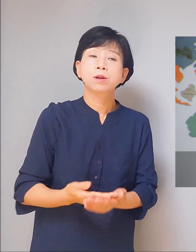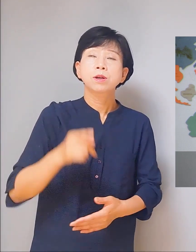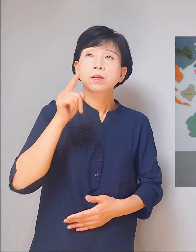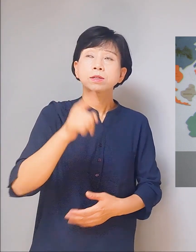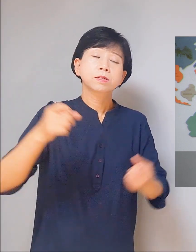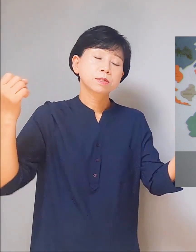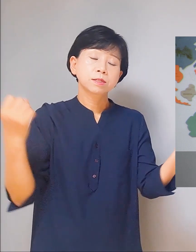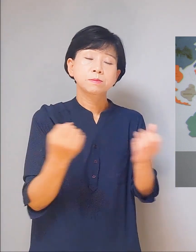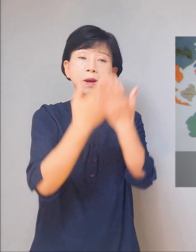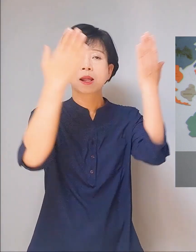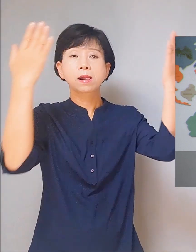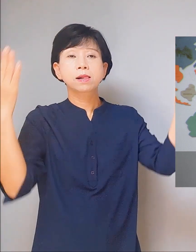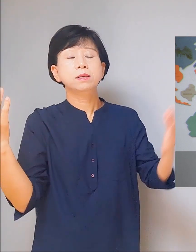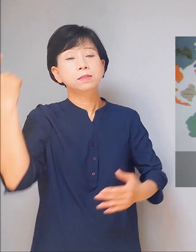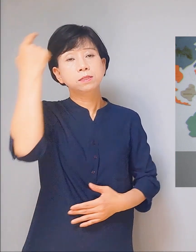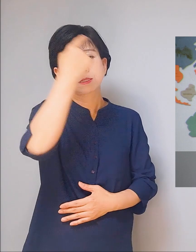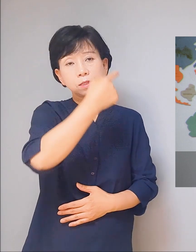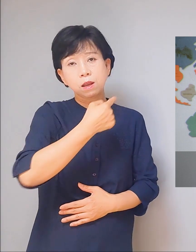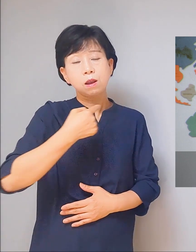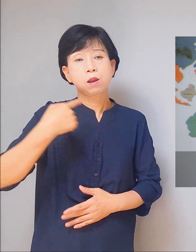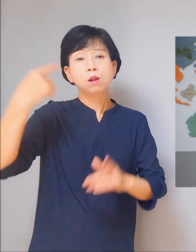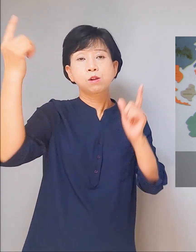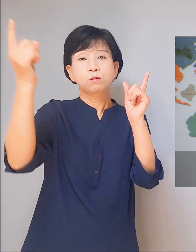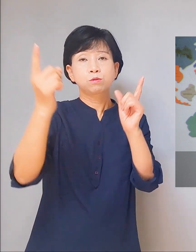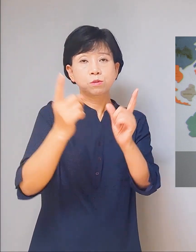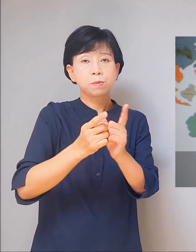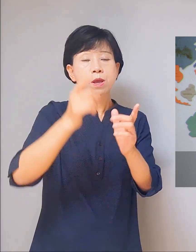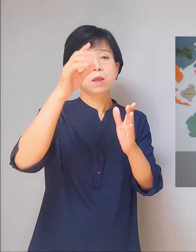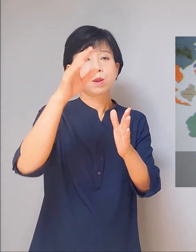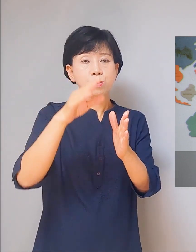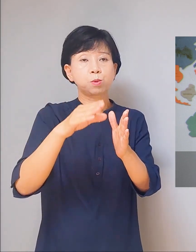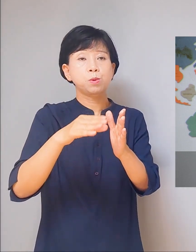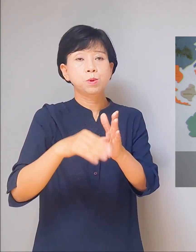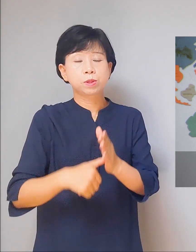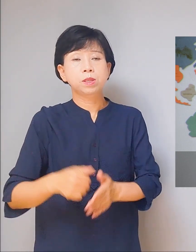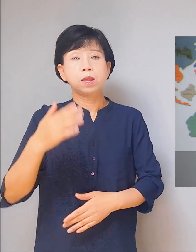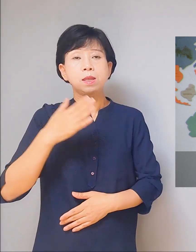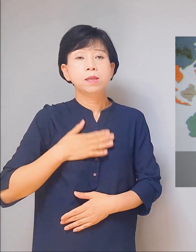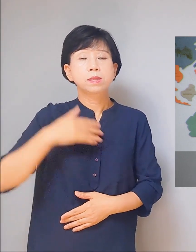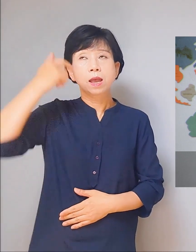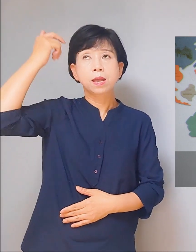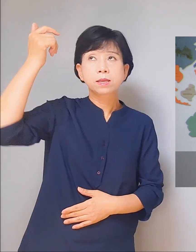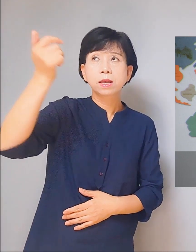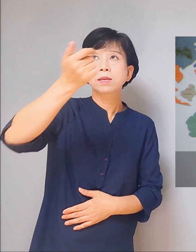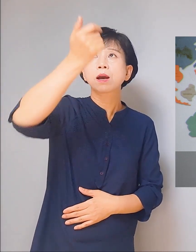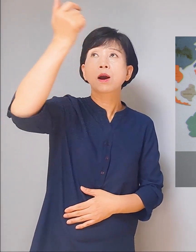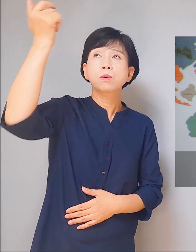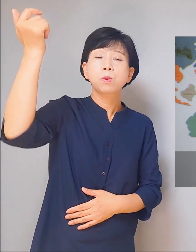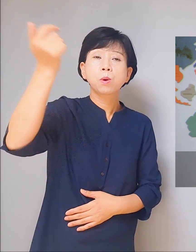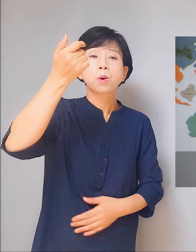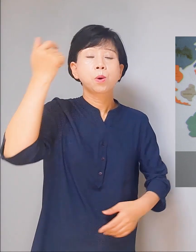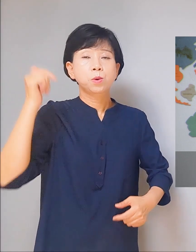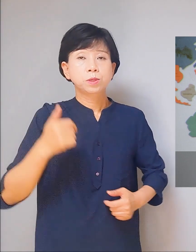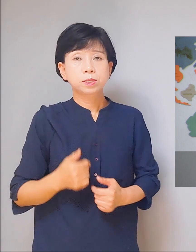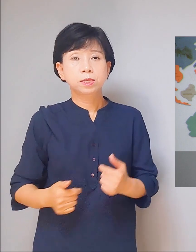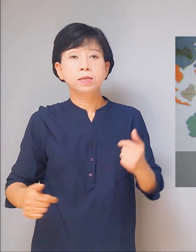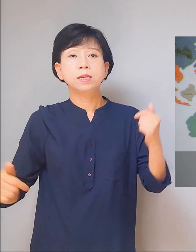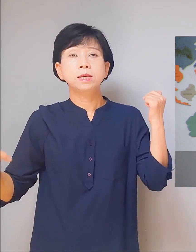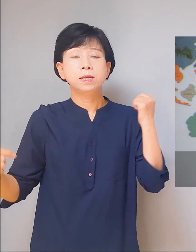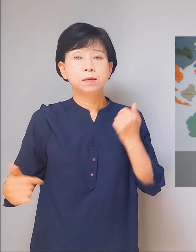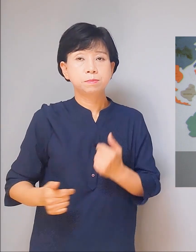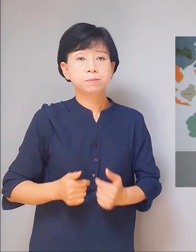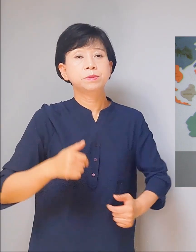주시옵소서. 그 밝은 얼굴 배울 때 나의